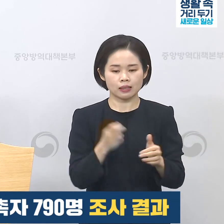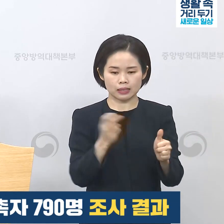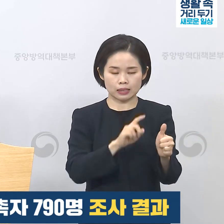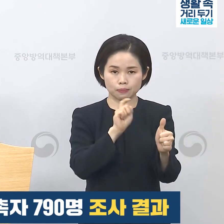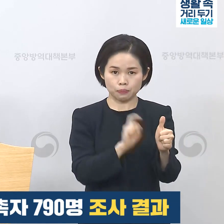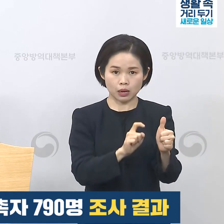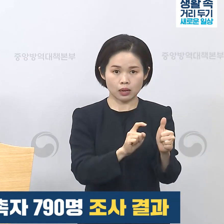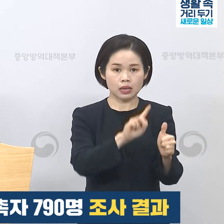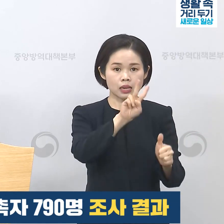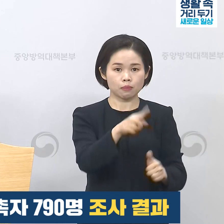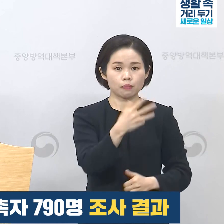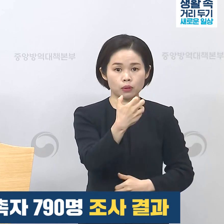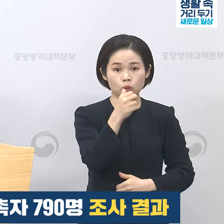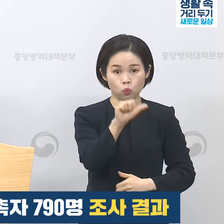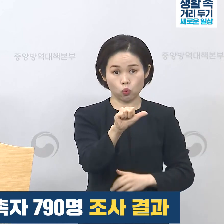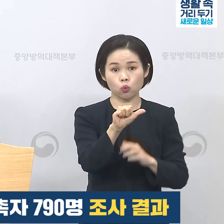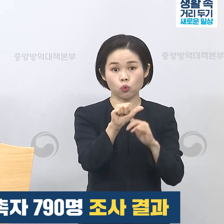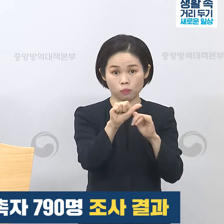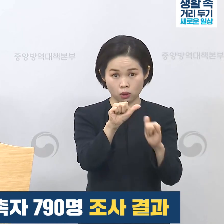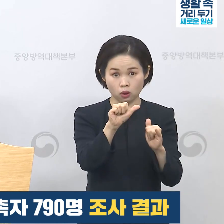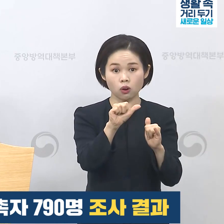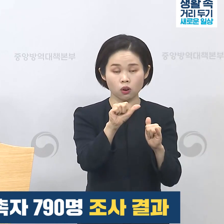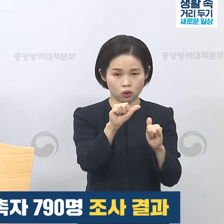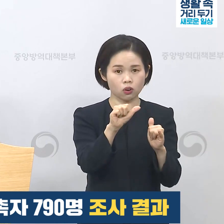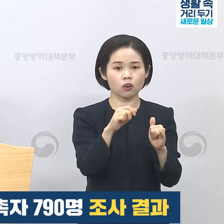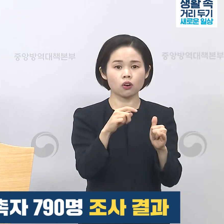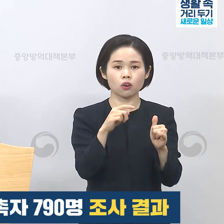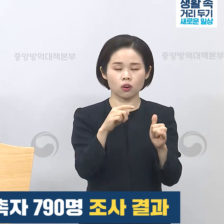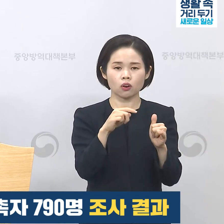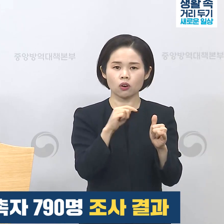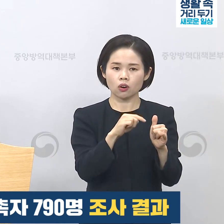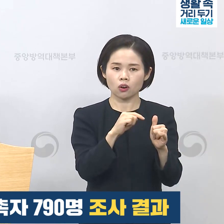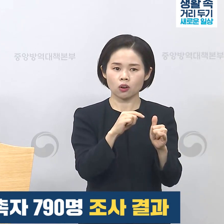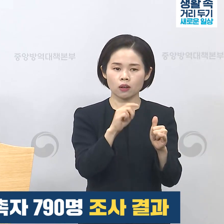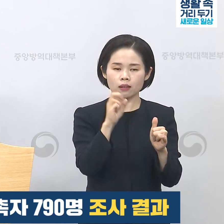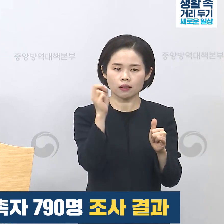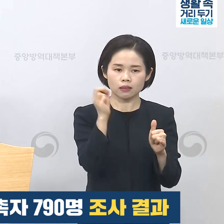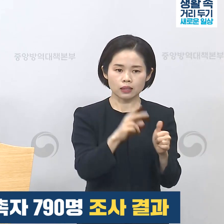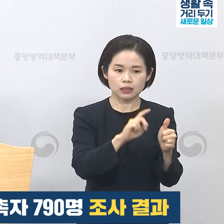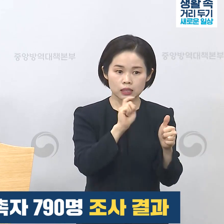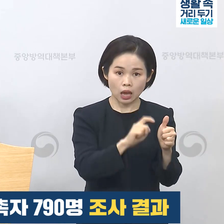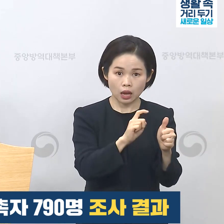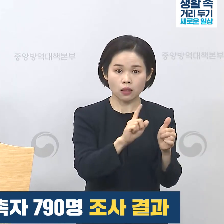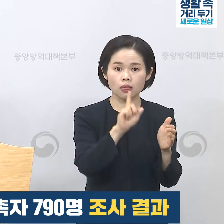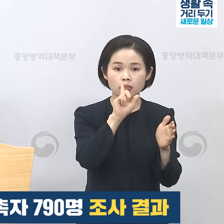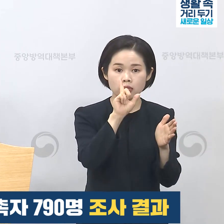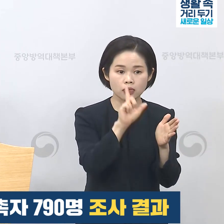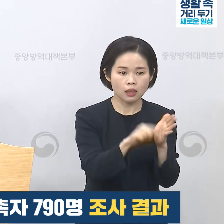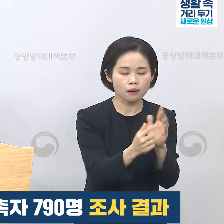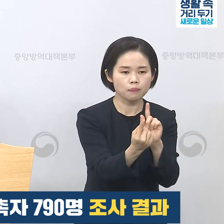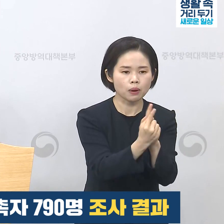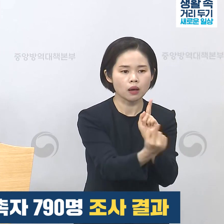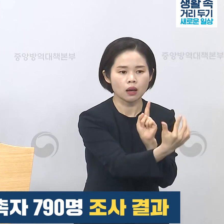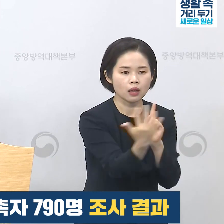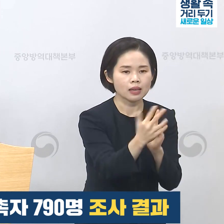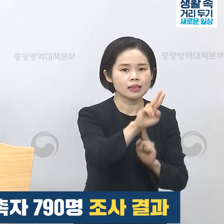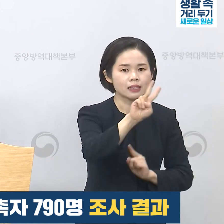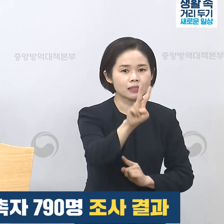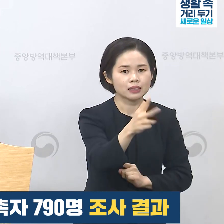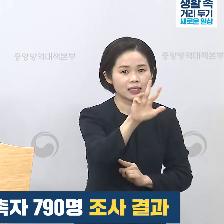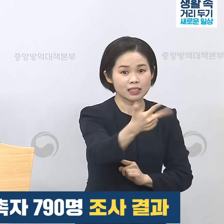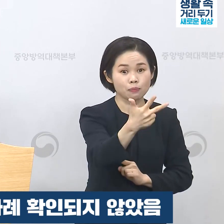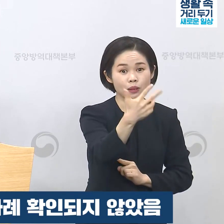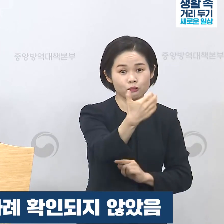재양성자 285명에 재양성 시기의 접촉자에 대한 790명을 조사한